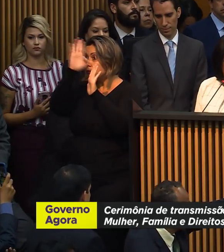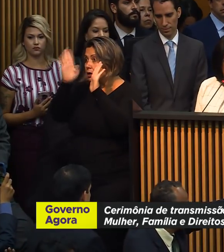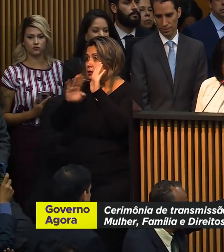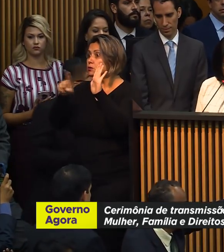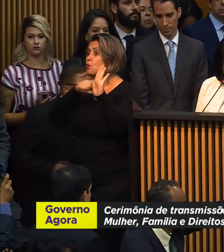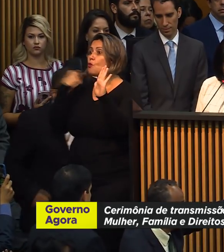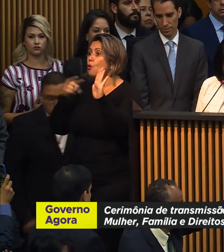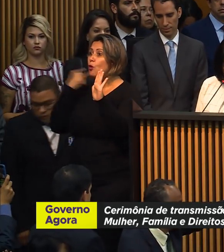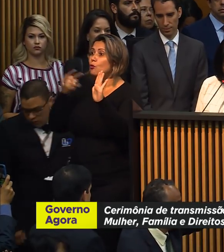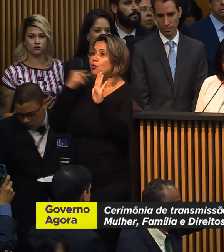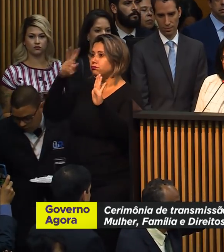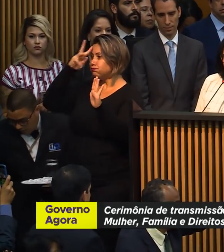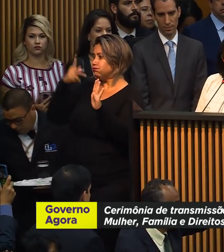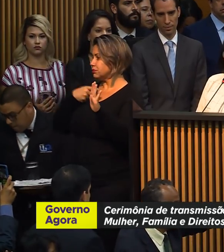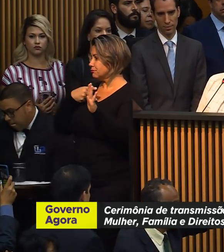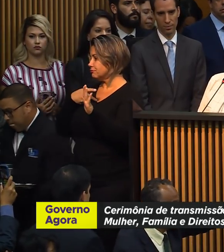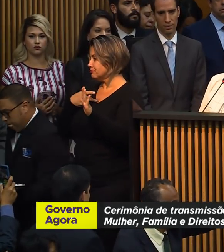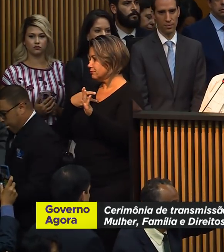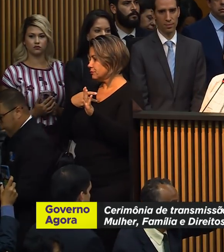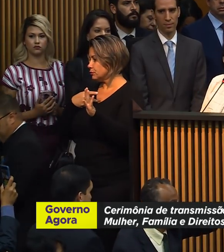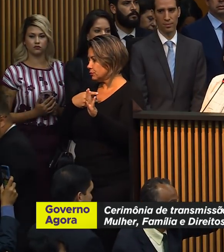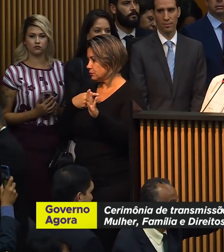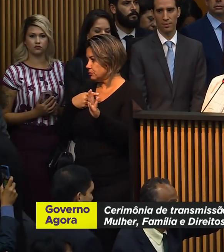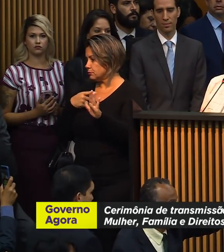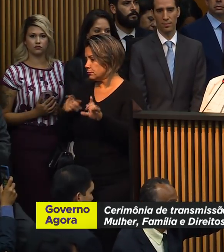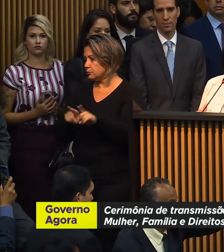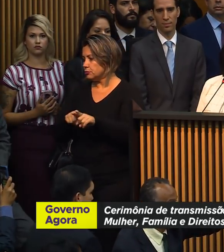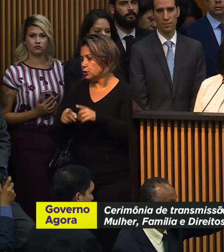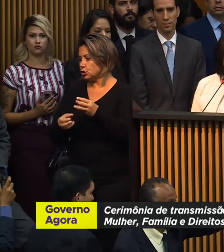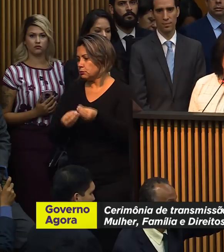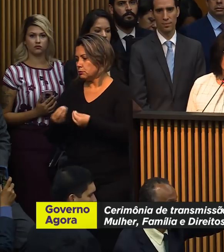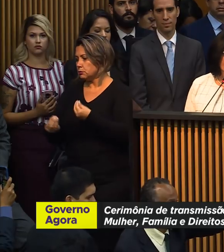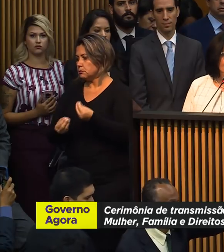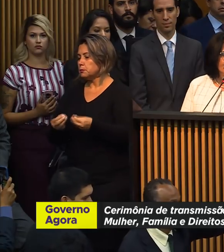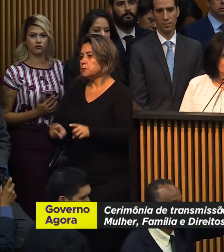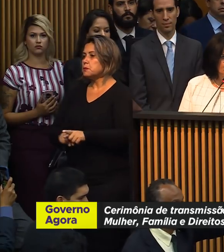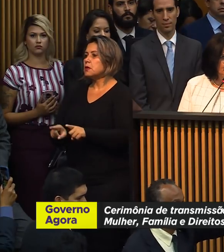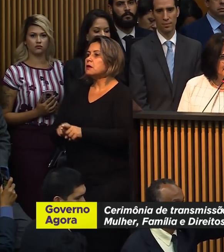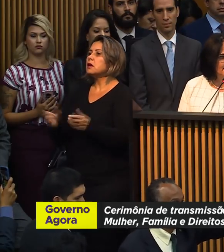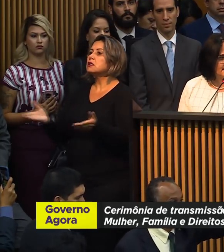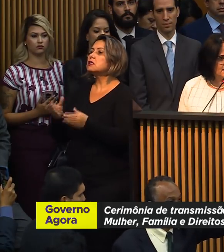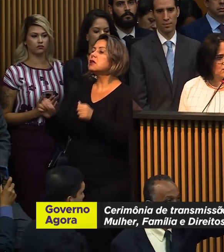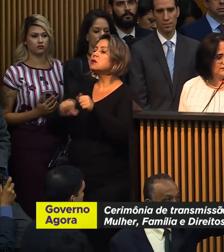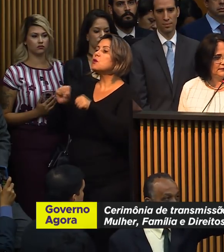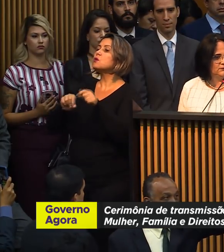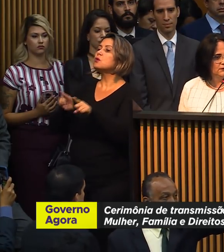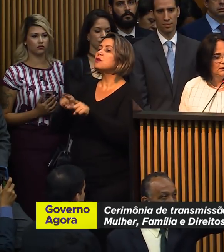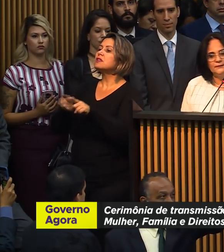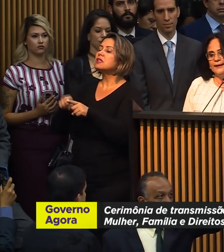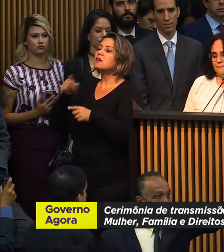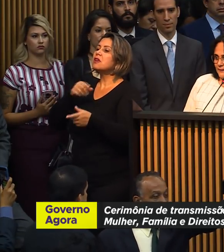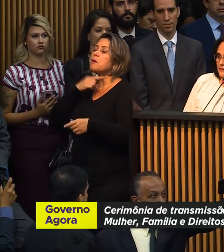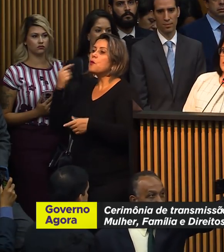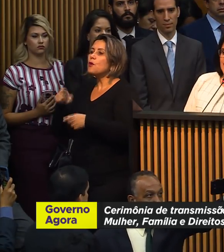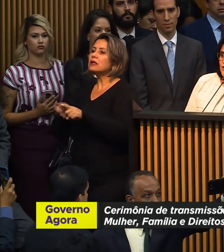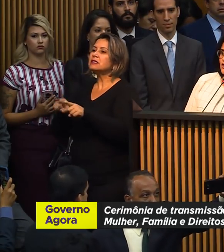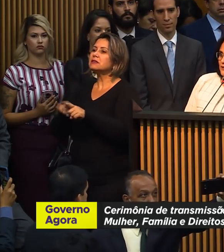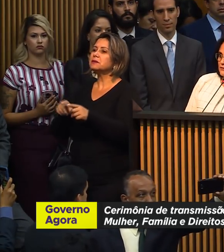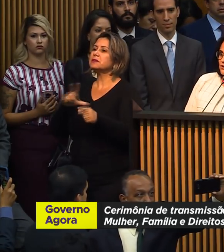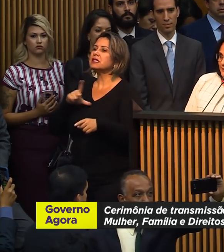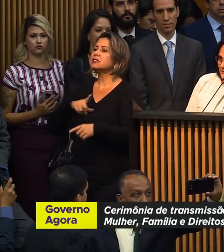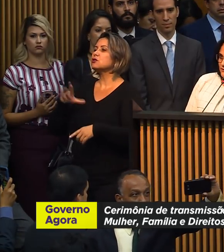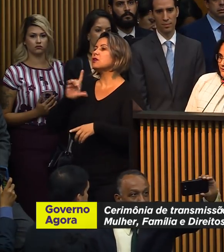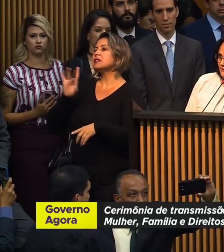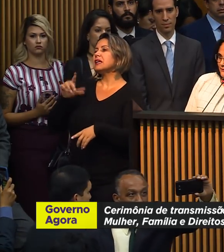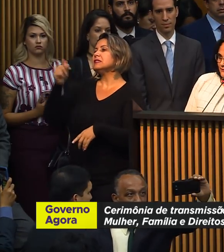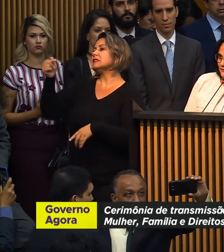jovens para o suicídio. A criança mais nova que está falando com essa ministra e que quer se matar e está se cortando tem apenas 7